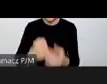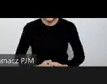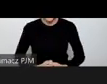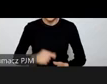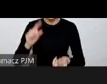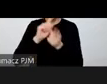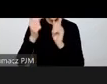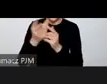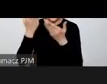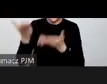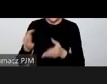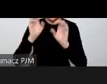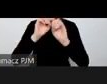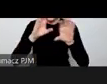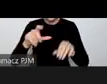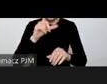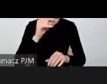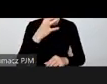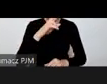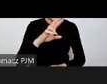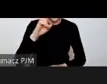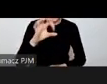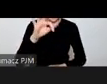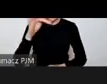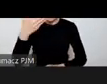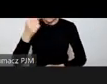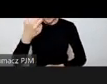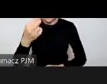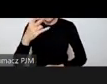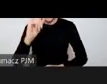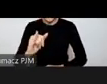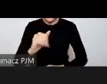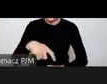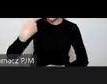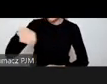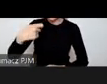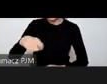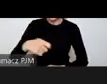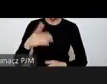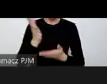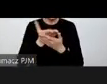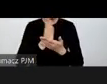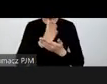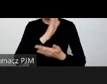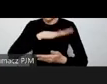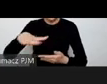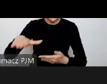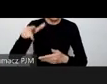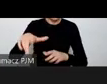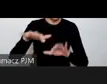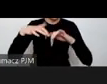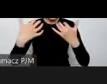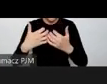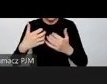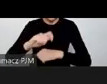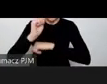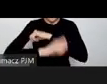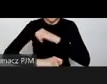Panem Profesorem Piotrem Hofmańskim, prezydentem Międzynarodowego Trybunału Karnego.